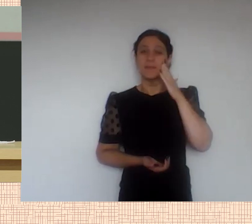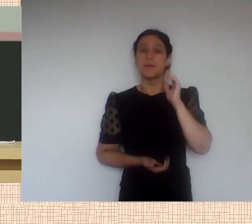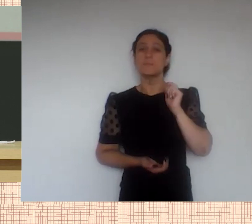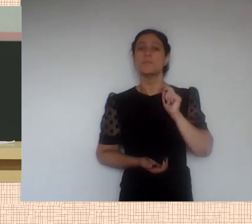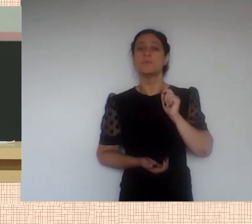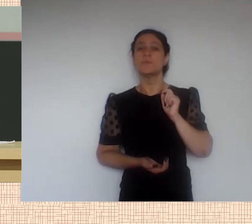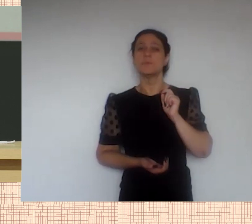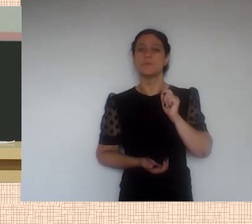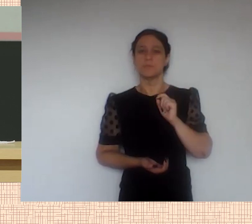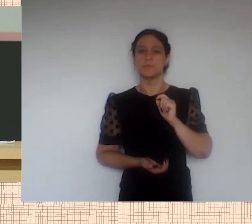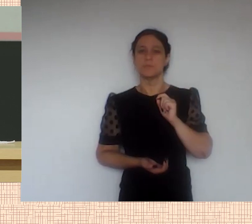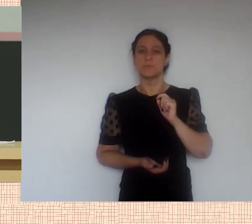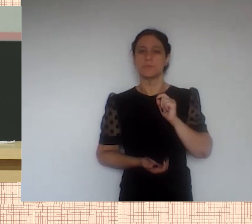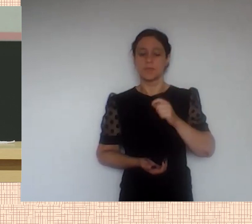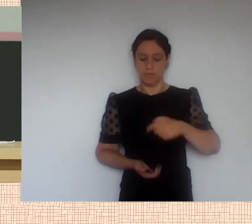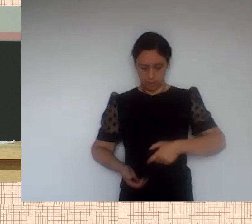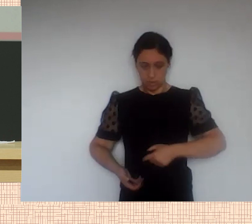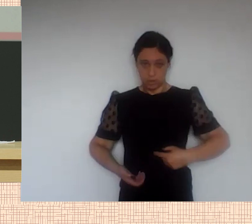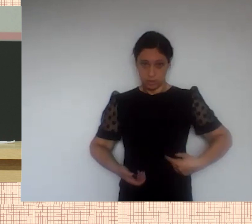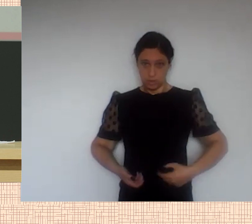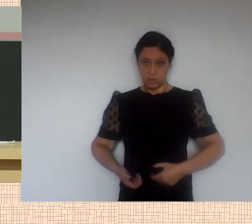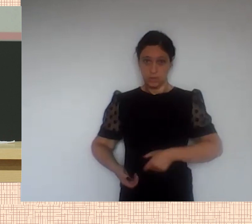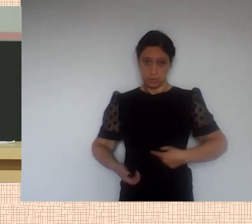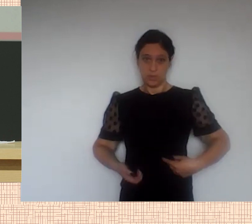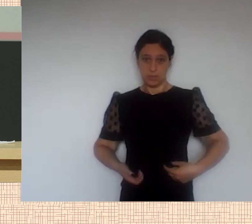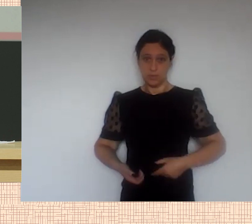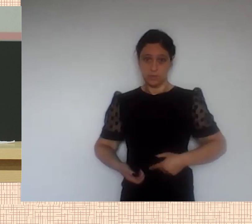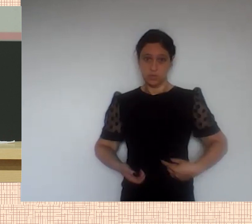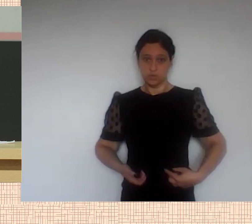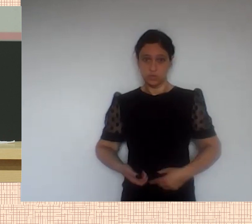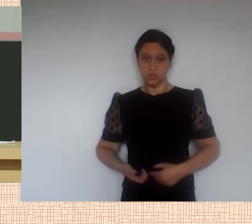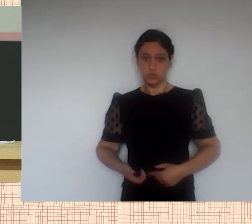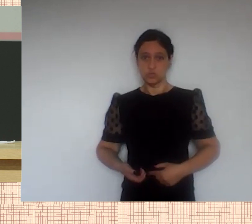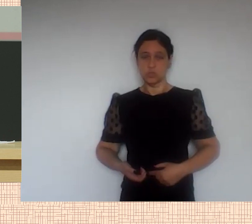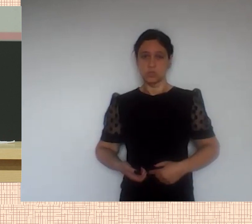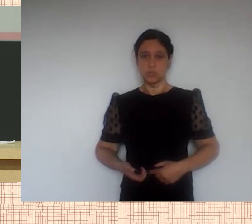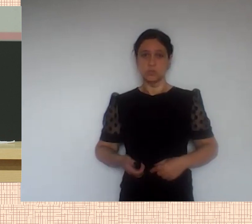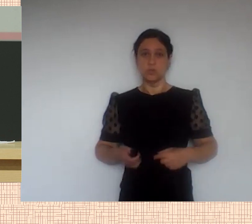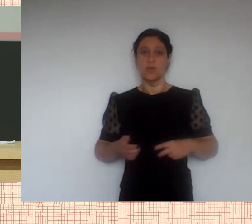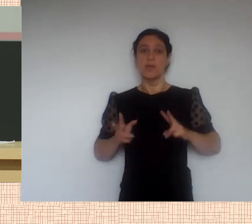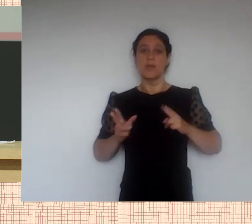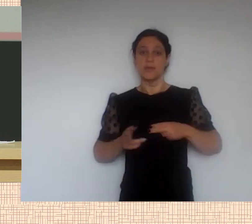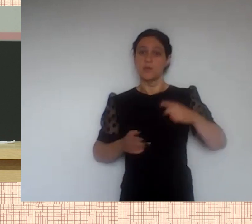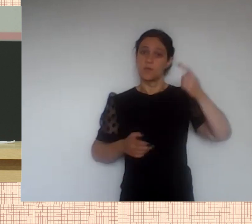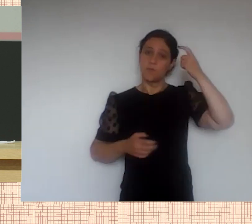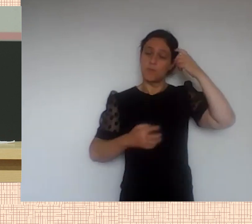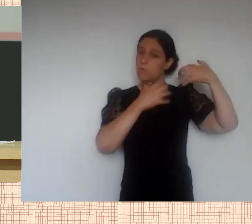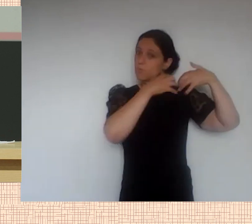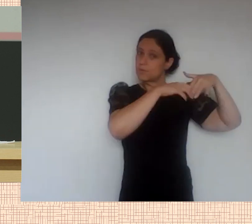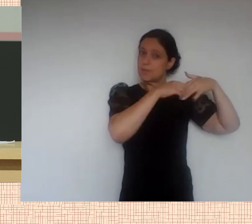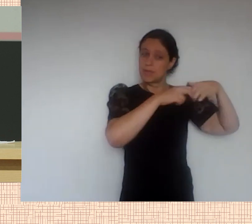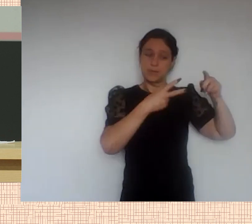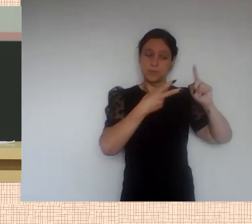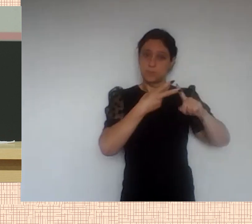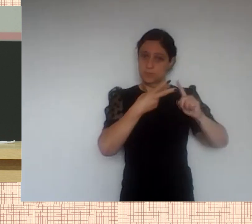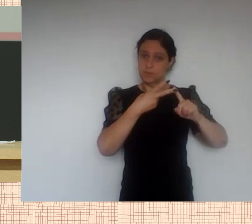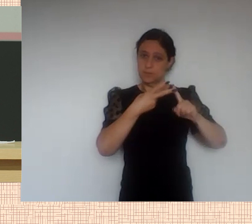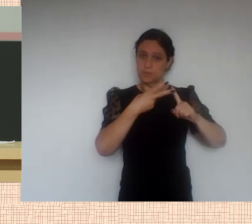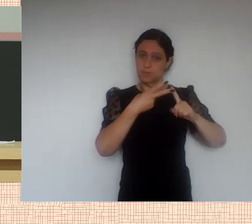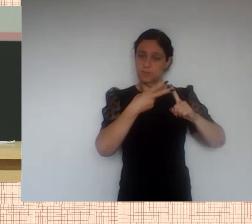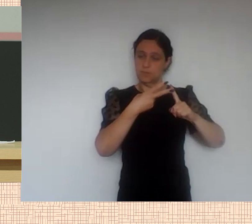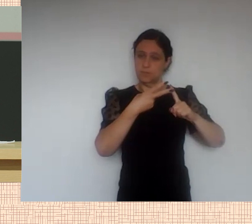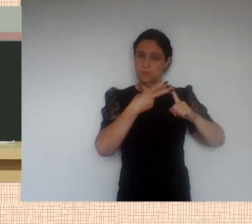Você sabia que os seus intestinos são considerados como o segundo cérebro?